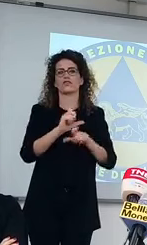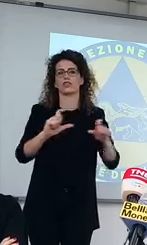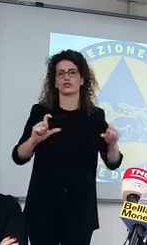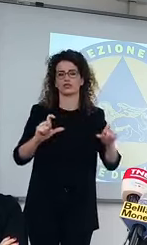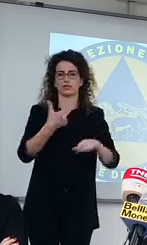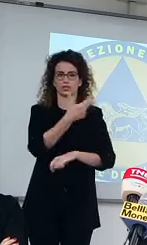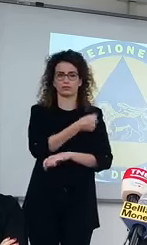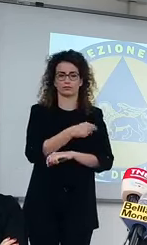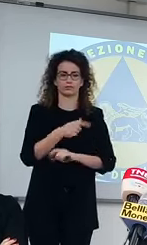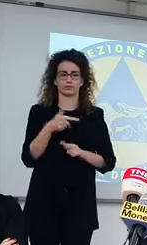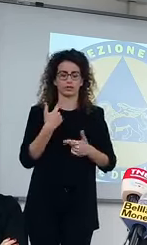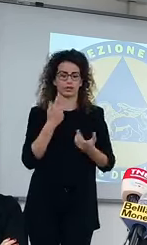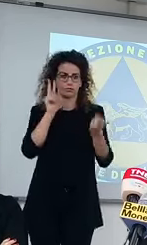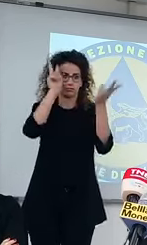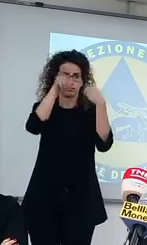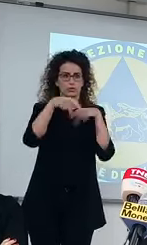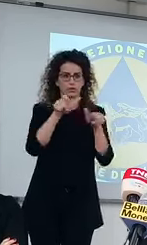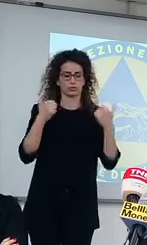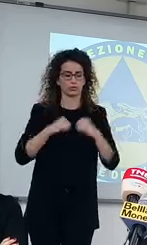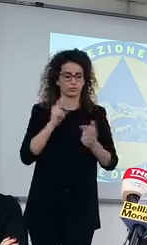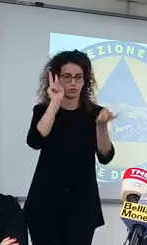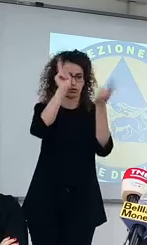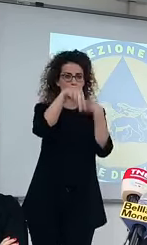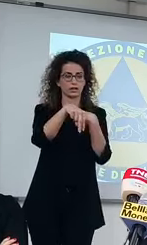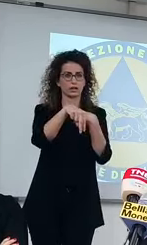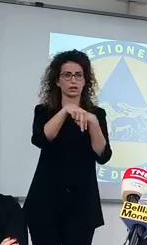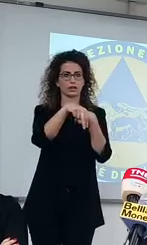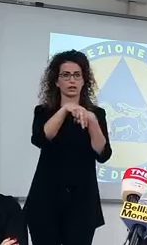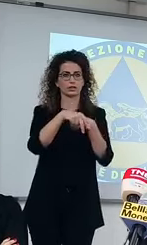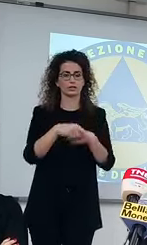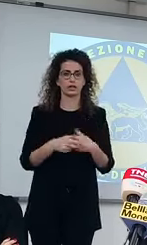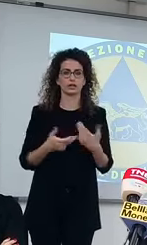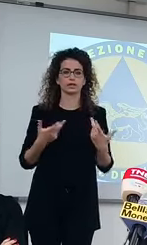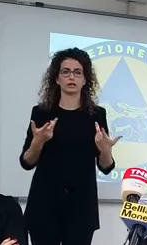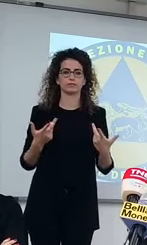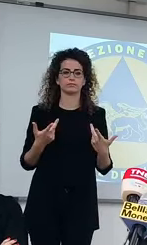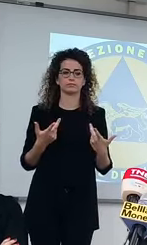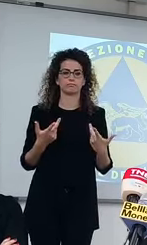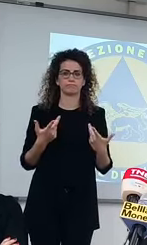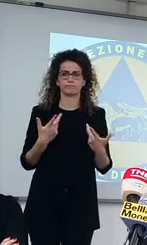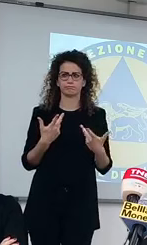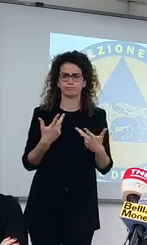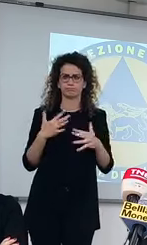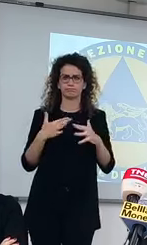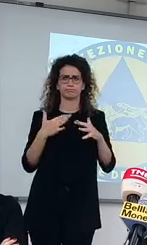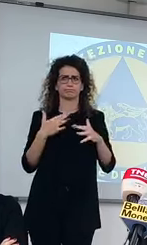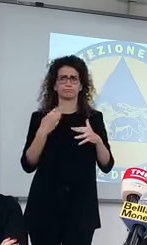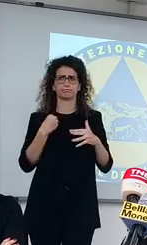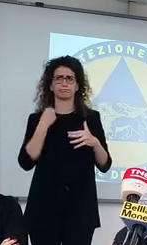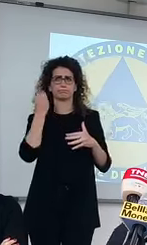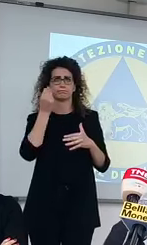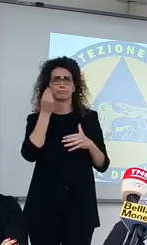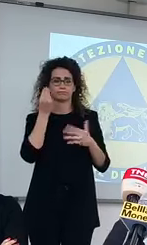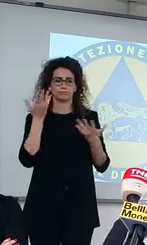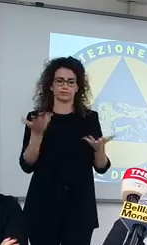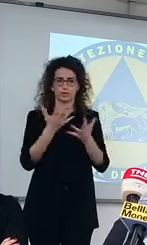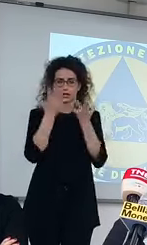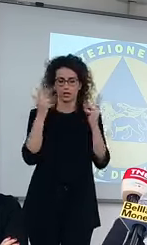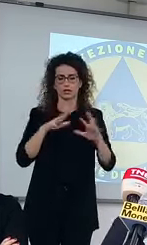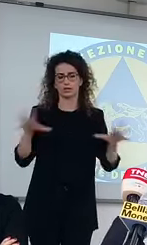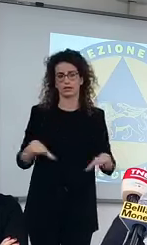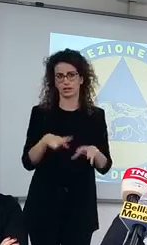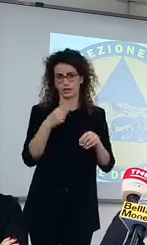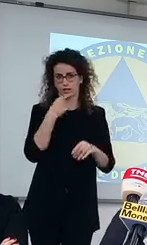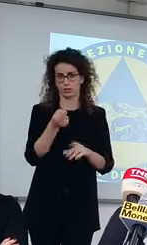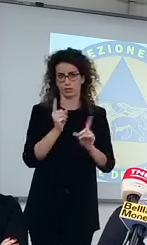mi metto anche nei panni di molti cittadini che qualche quesito se lo pongono, no? Allora, cominciamo col dire